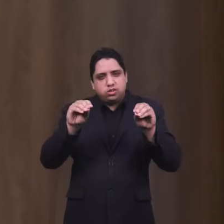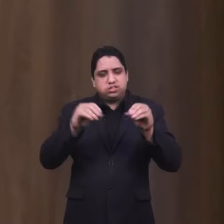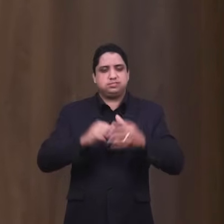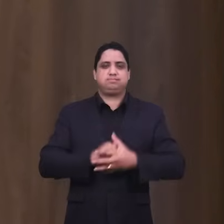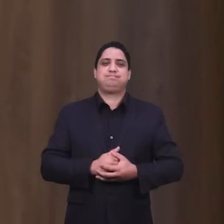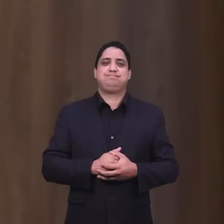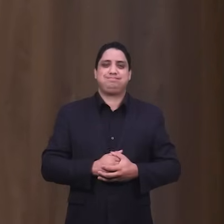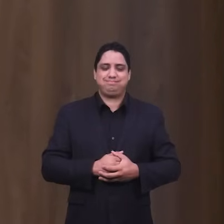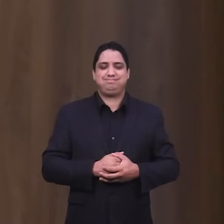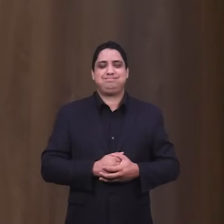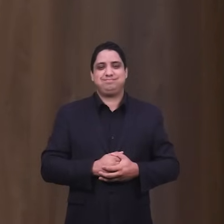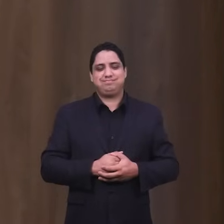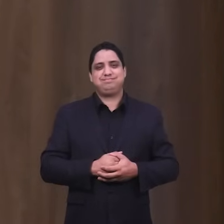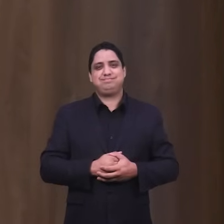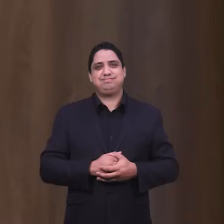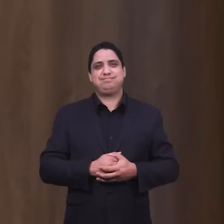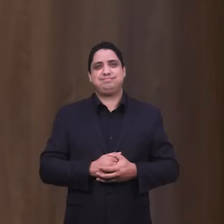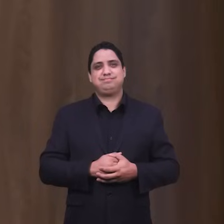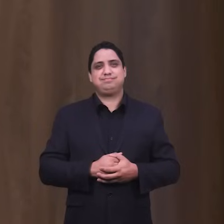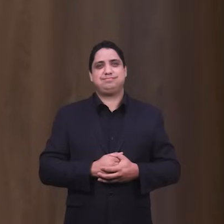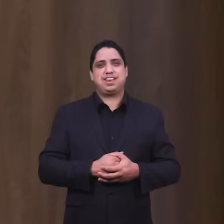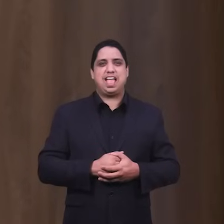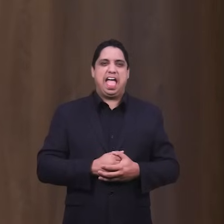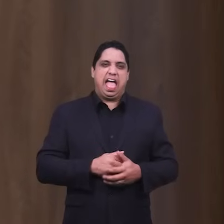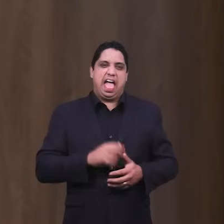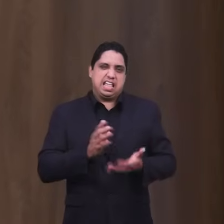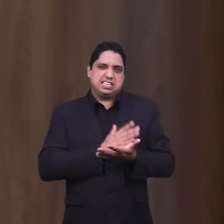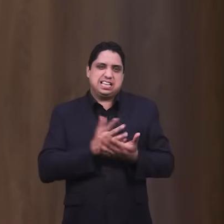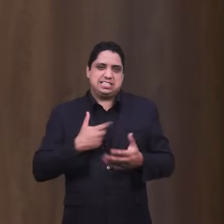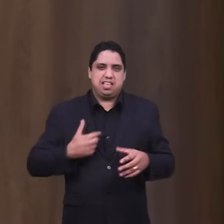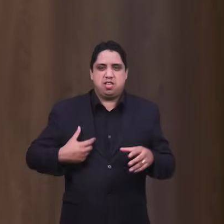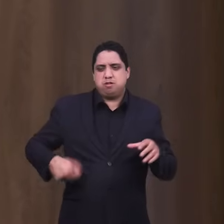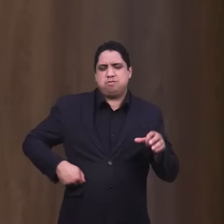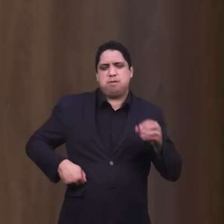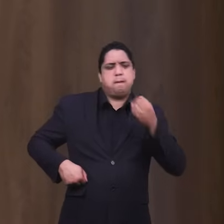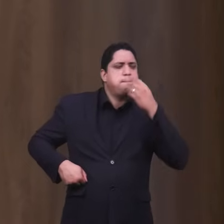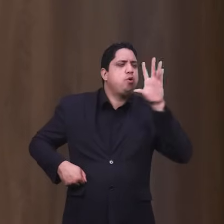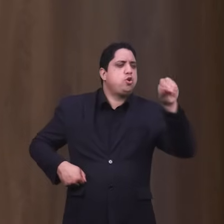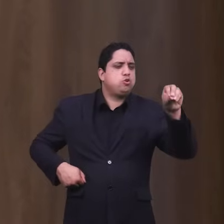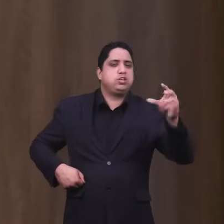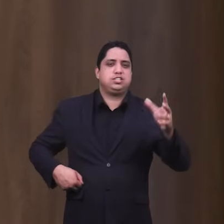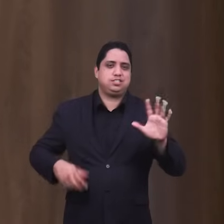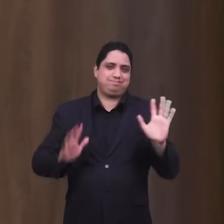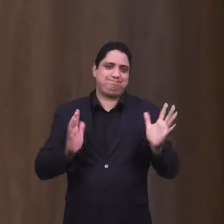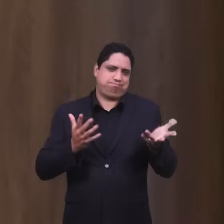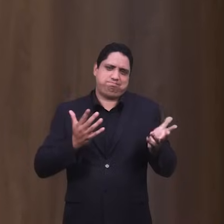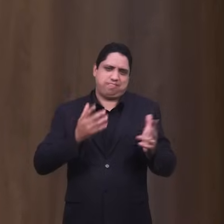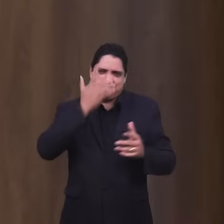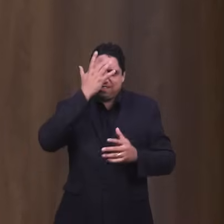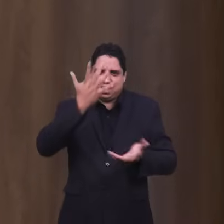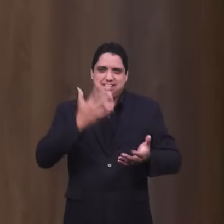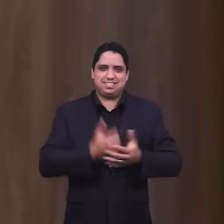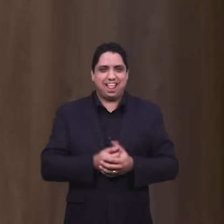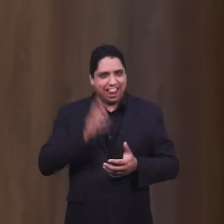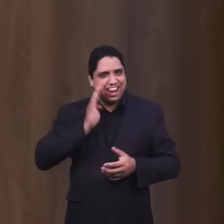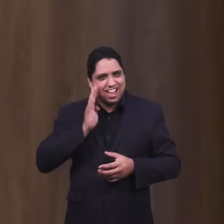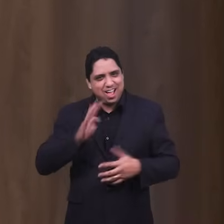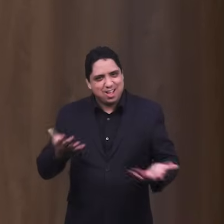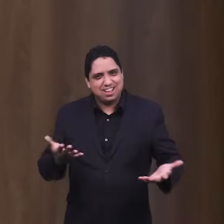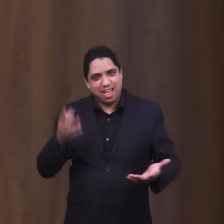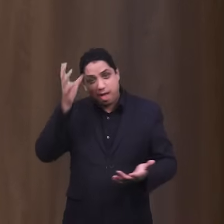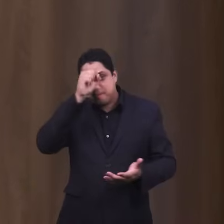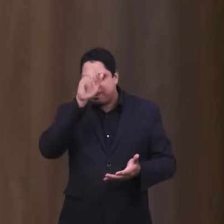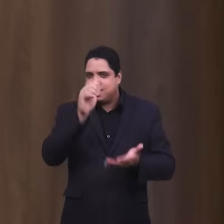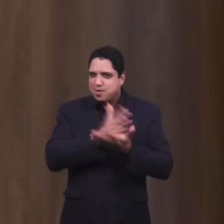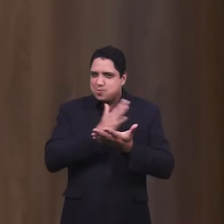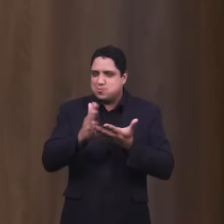noite. Pode ver também. Às vezes estou com uma mão ocupada, ó, boa noite, com uma mão só. Olha que legal, nós já aprendemos